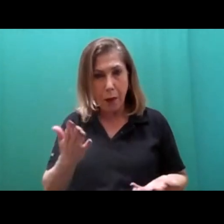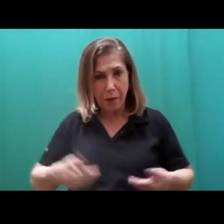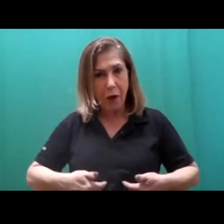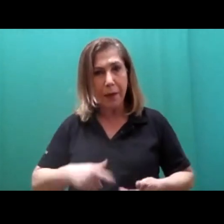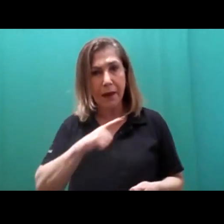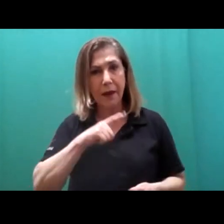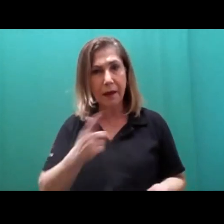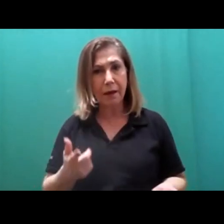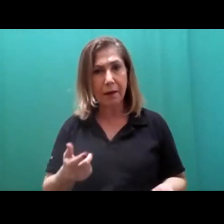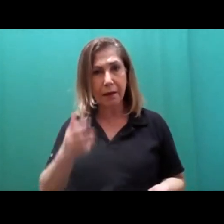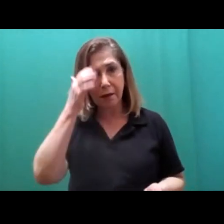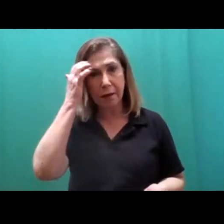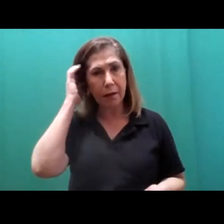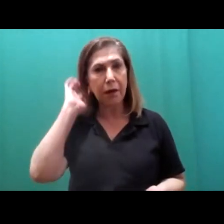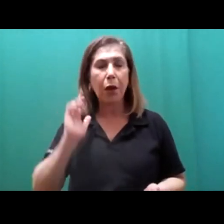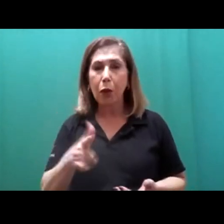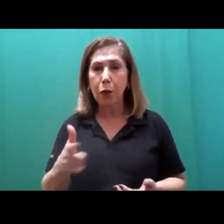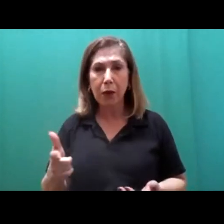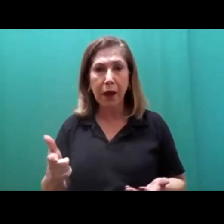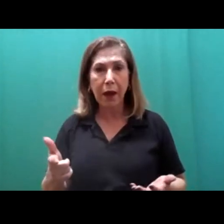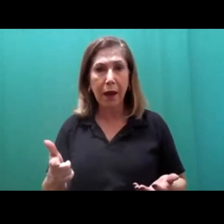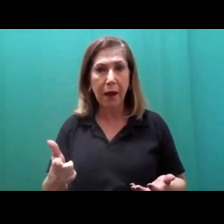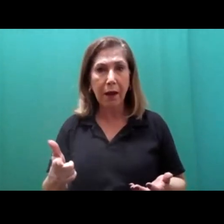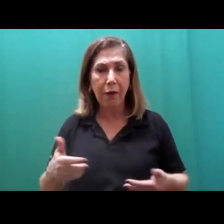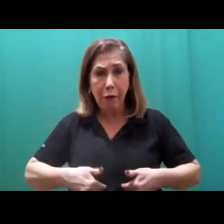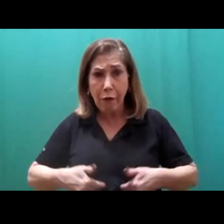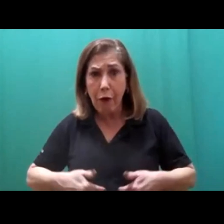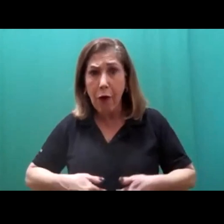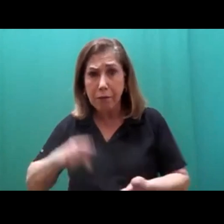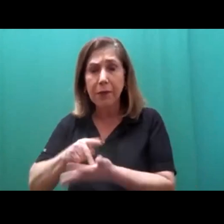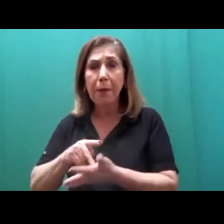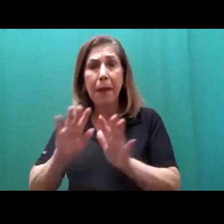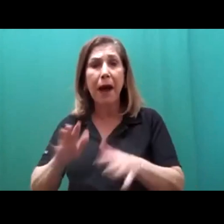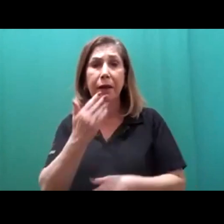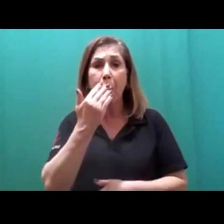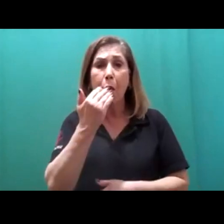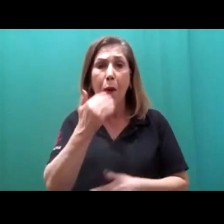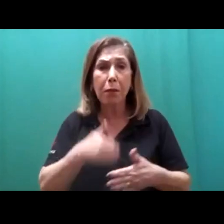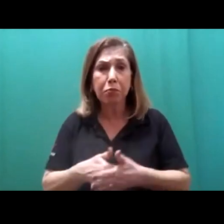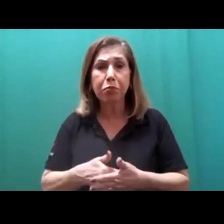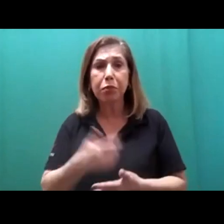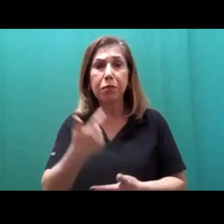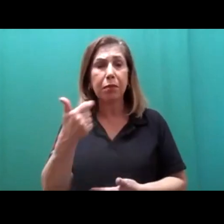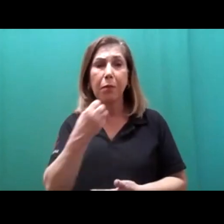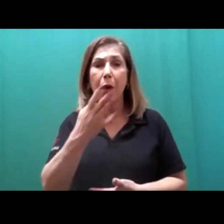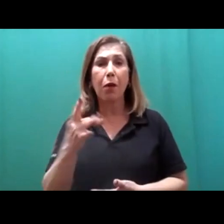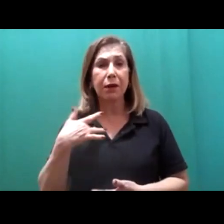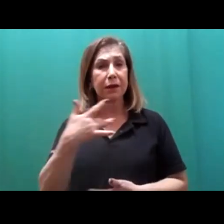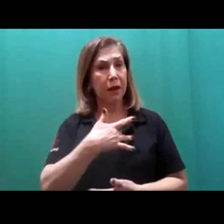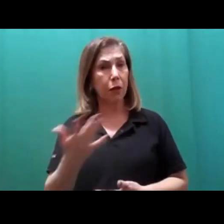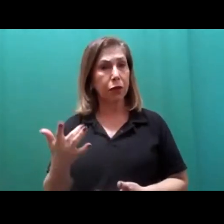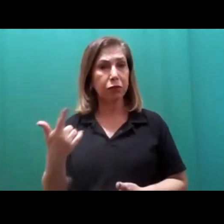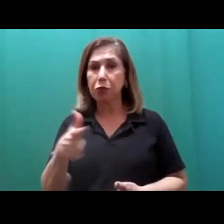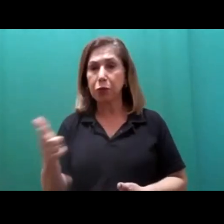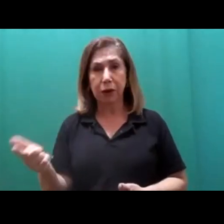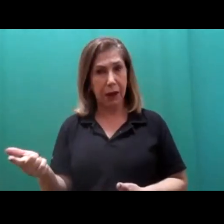falo, passa fome. Ela pode não estar numa situação de plena fome, mas ela não come o suficiente, ela não se alimenta de forma a trazer saúde, como a